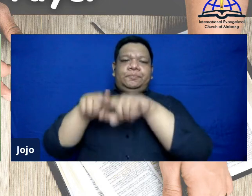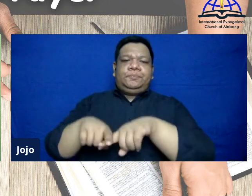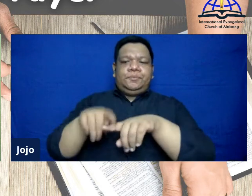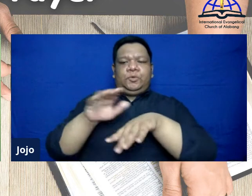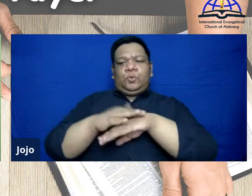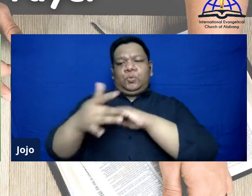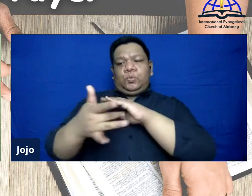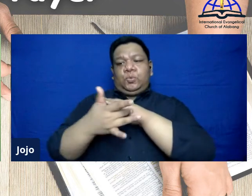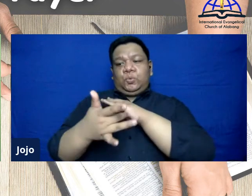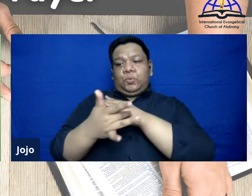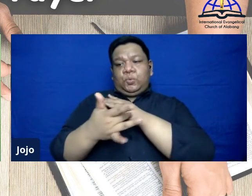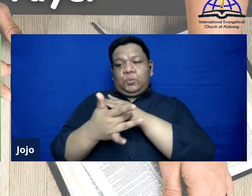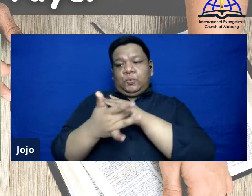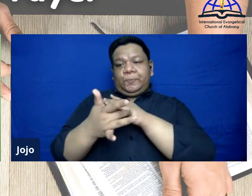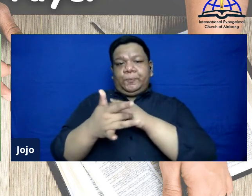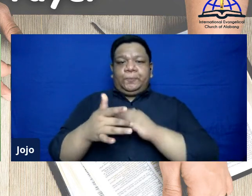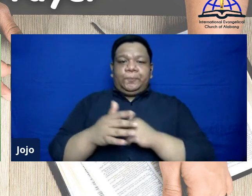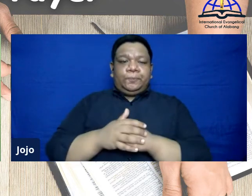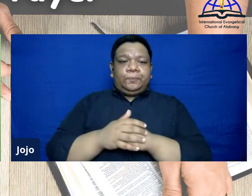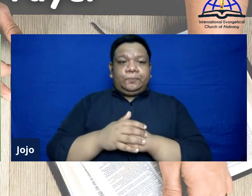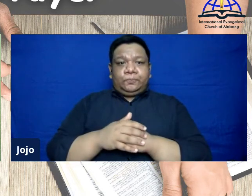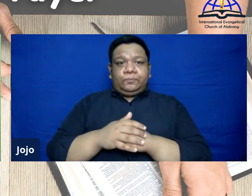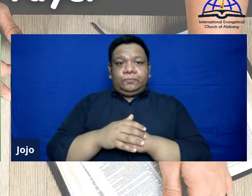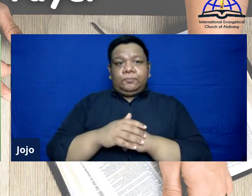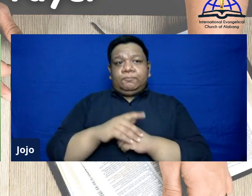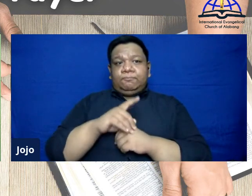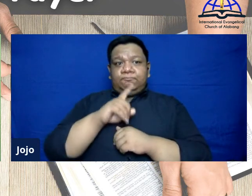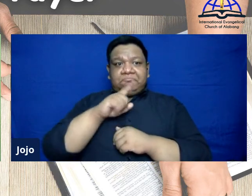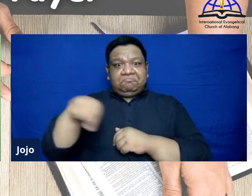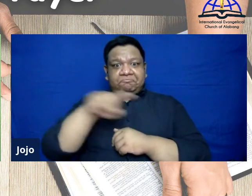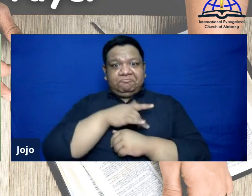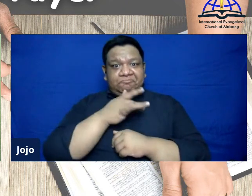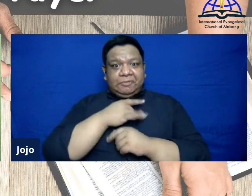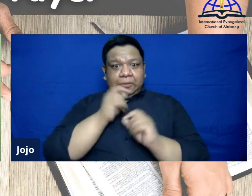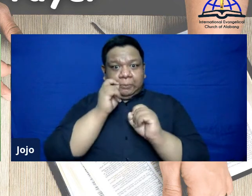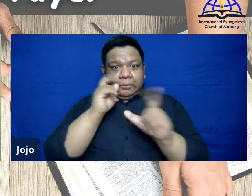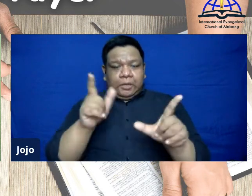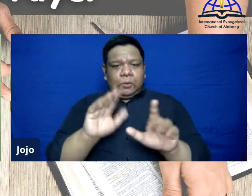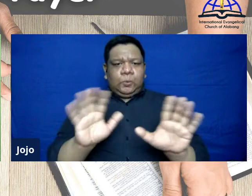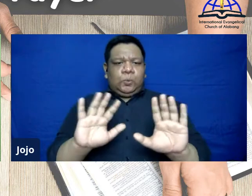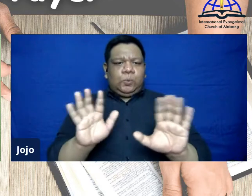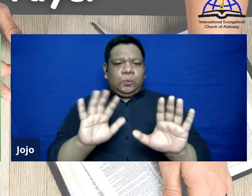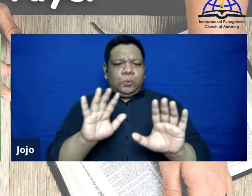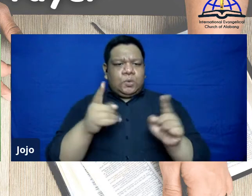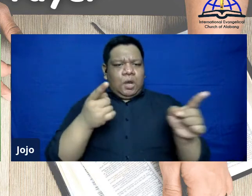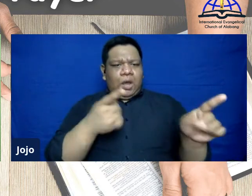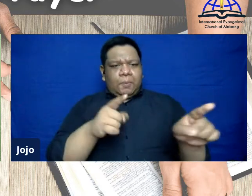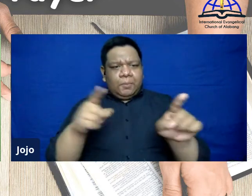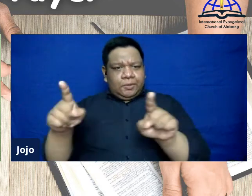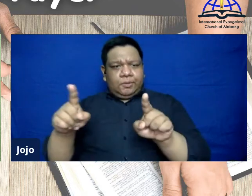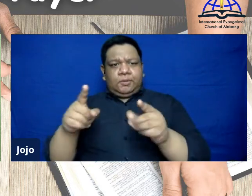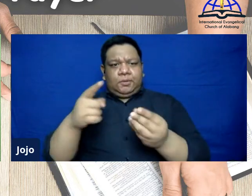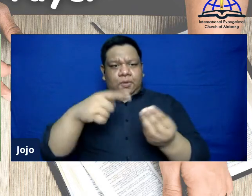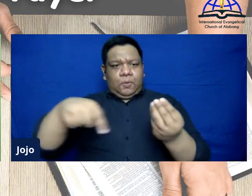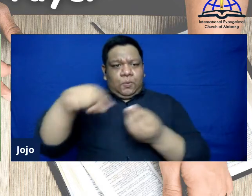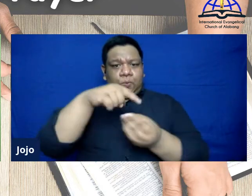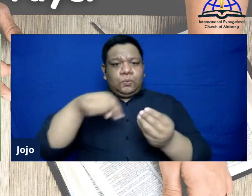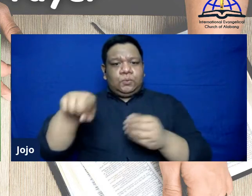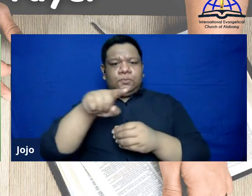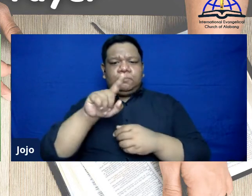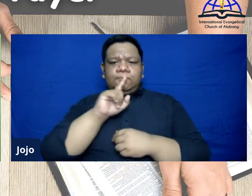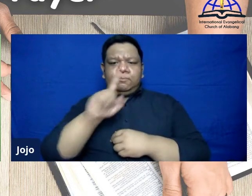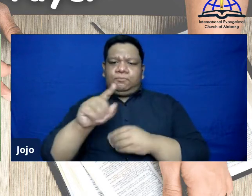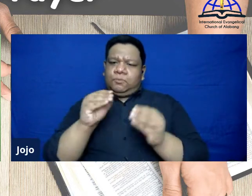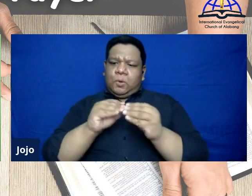technology. Alam niyo po, don't act surprised at what is going on around you. It is going to get